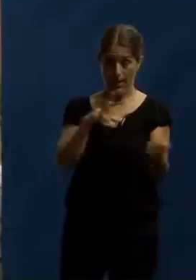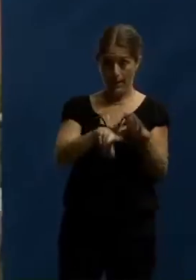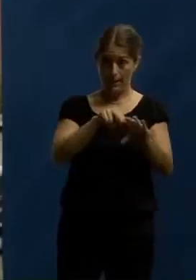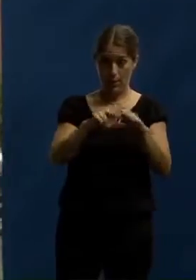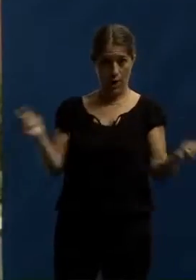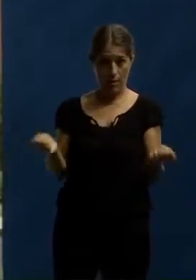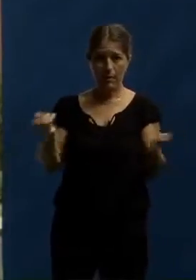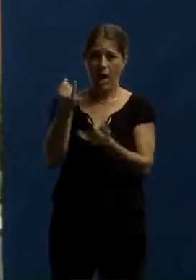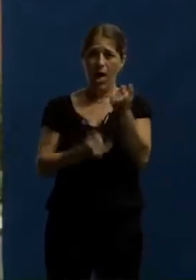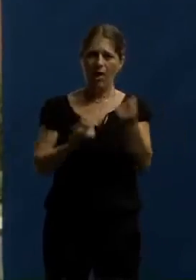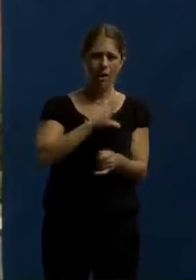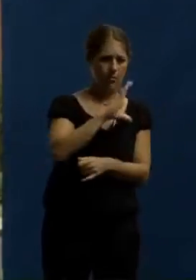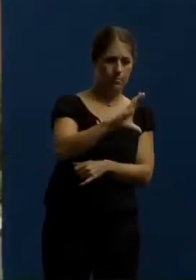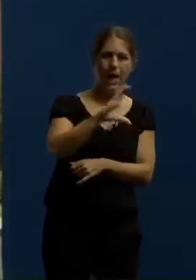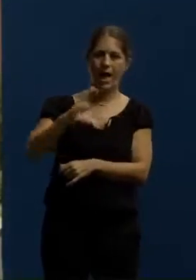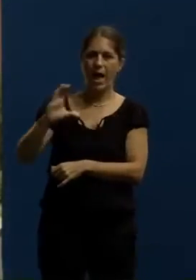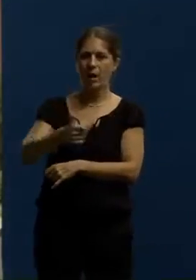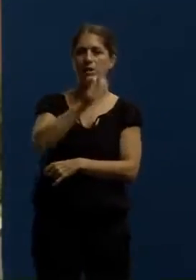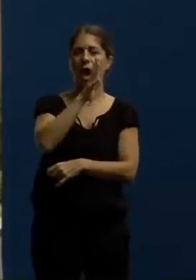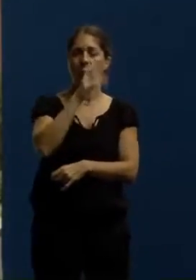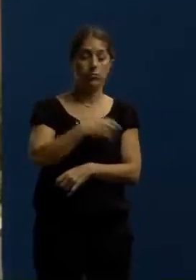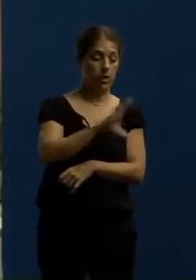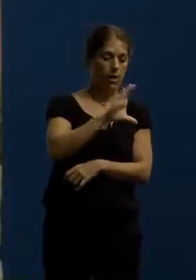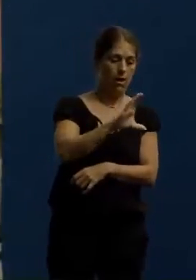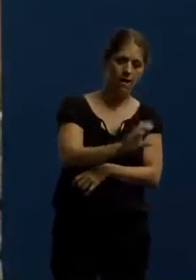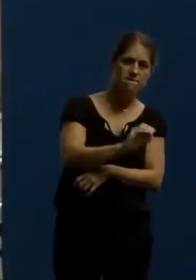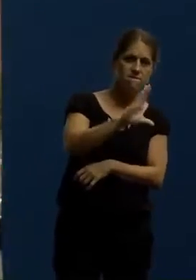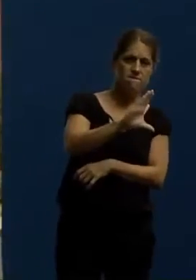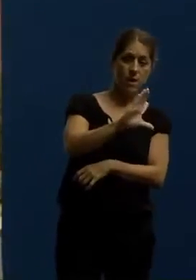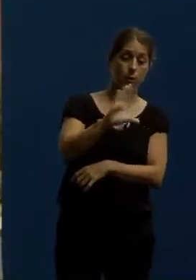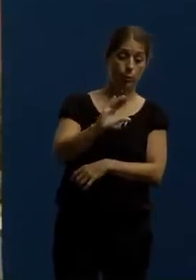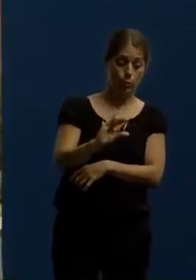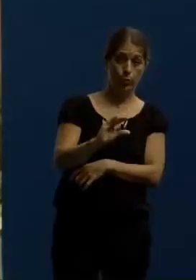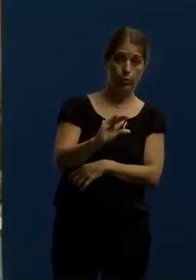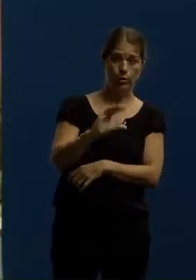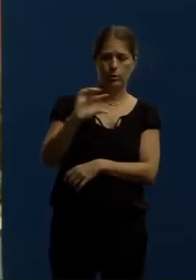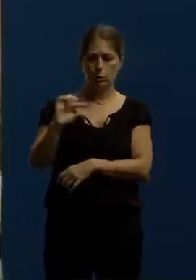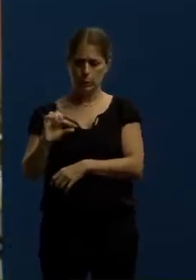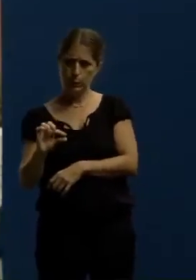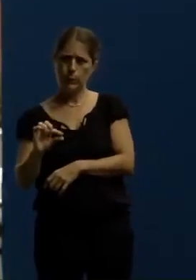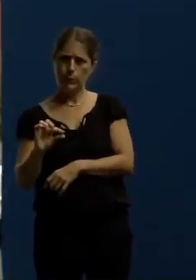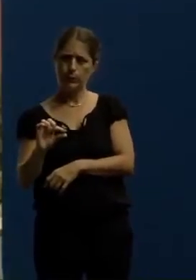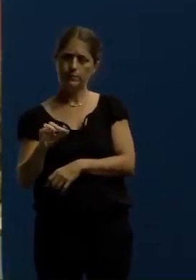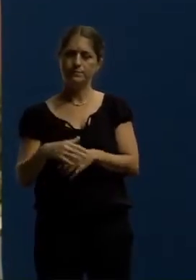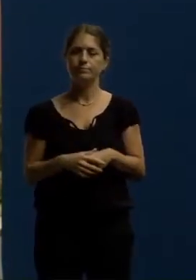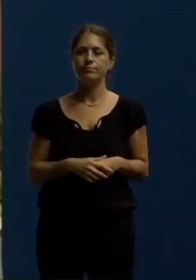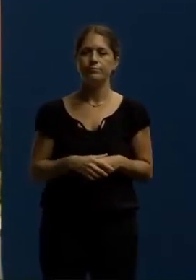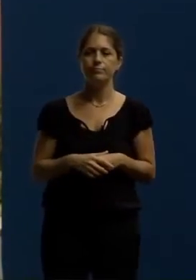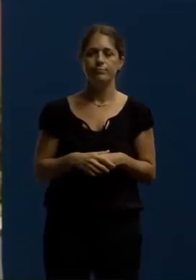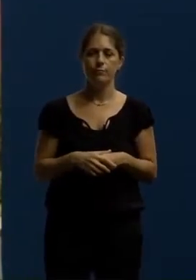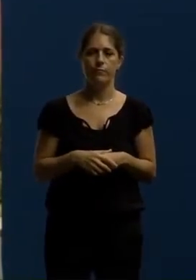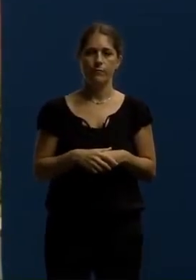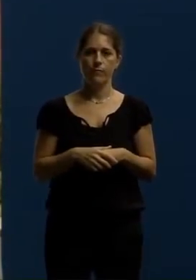onde amosamos 3 vasos de auga, un vaso cheo de auga, outro mediado de auga e outro case sin auga.